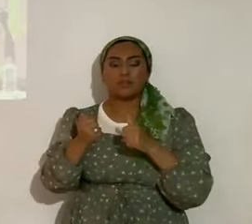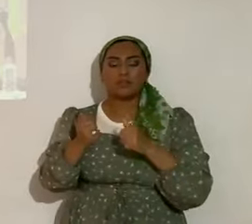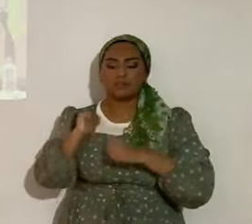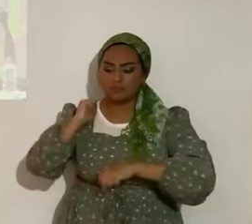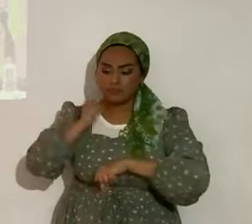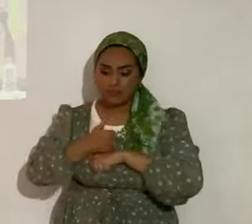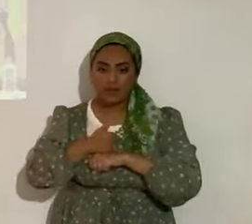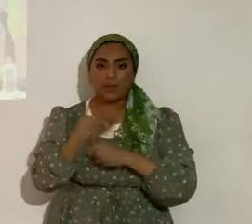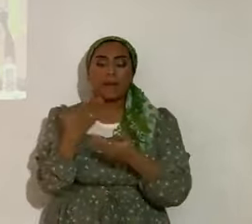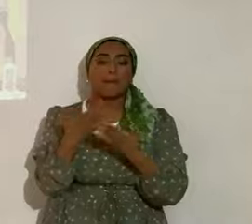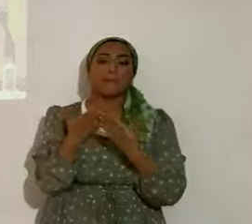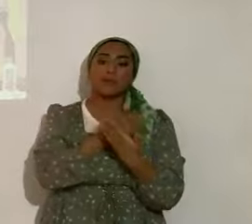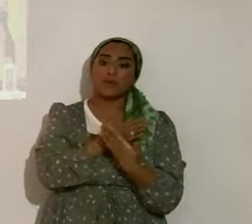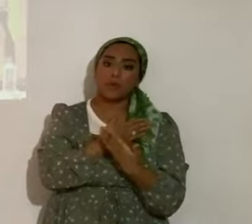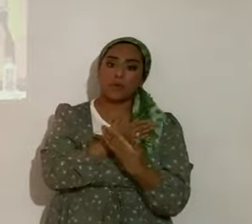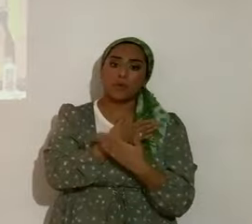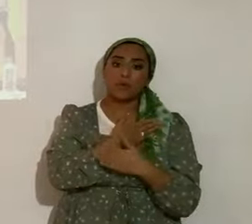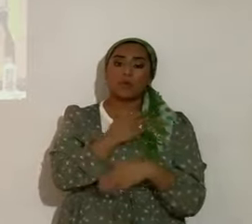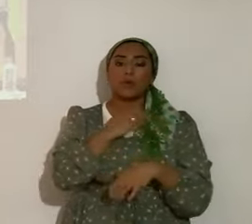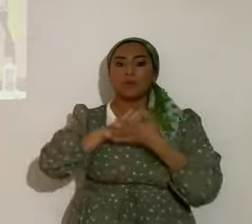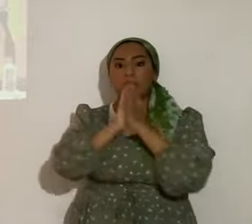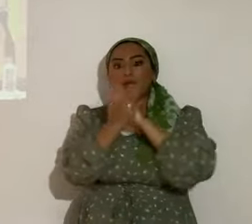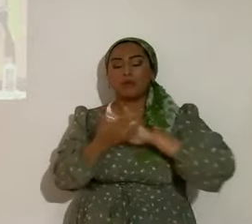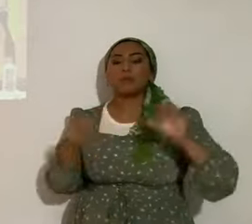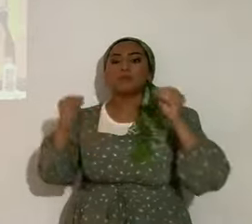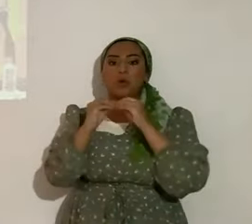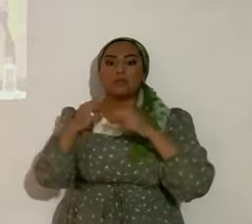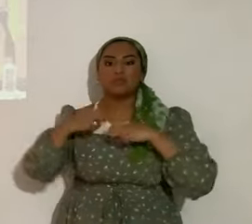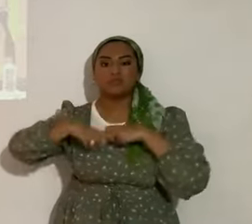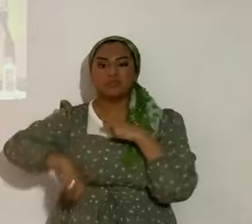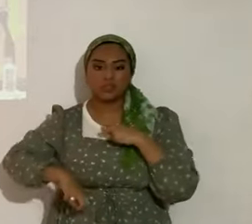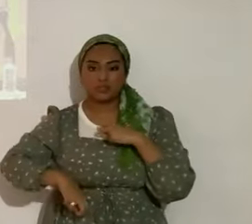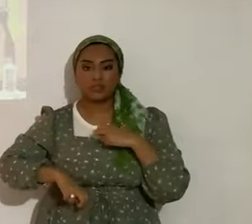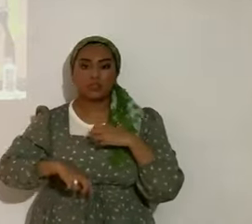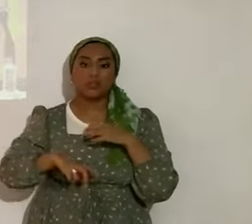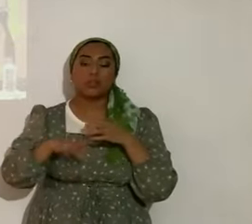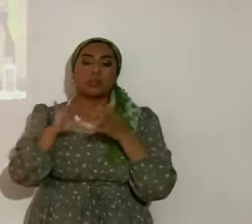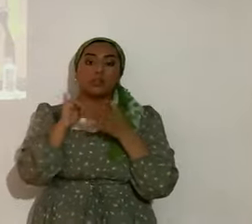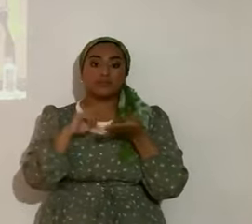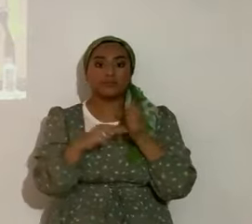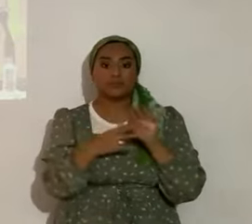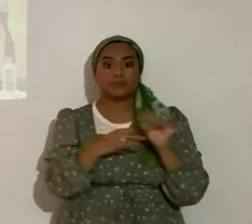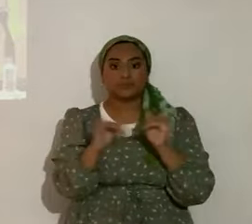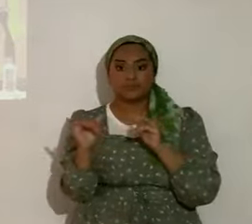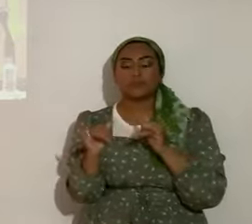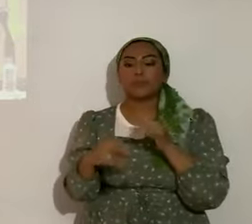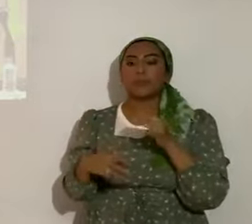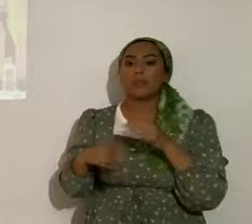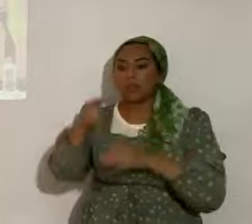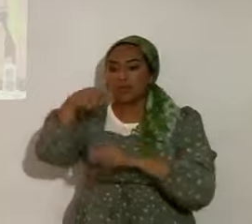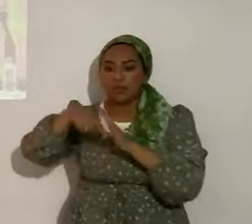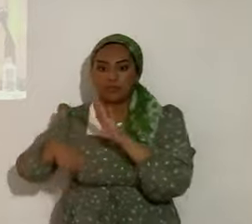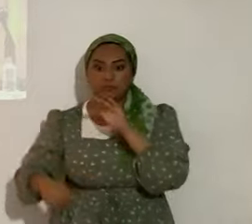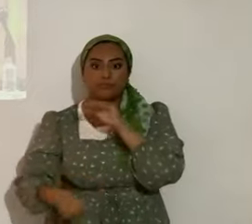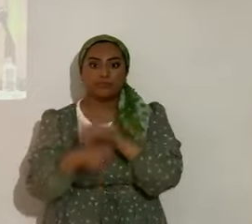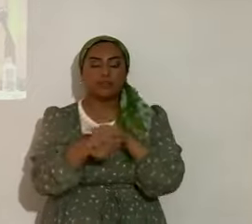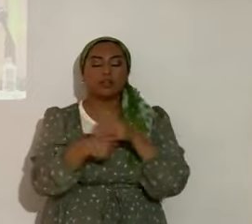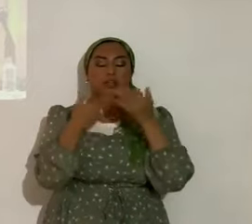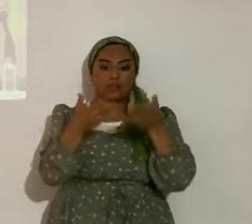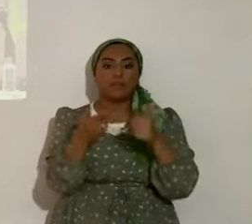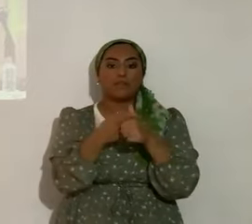Antes de que se compliquen. Porque eso sería que estuvieran atrincheradas. Por eso puse el